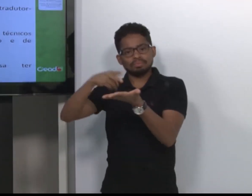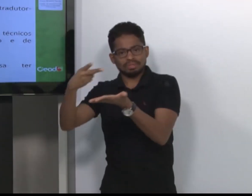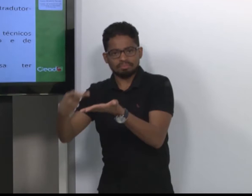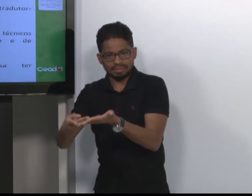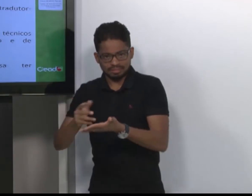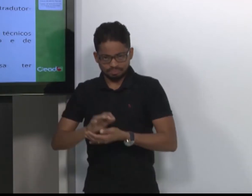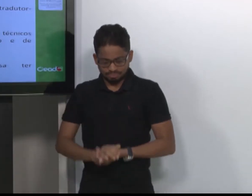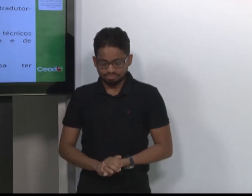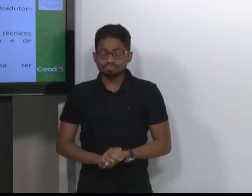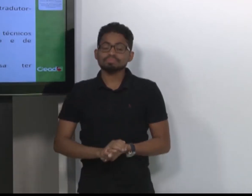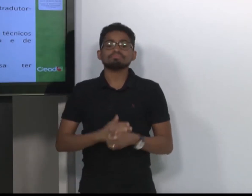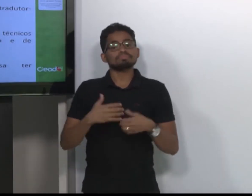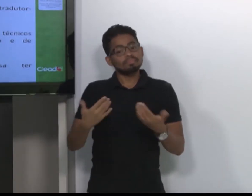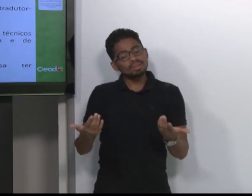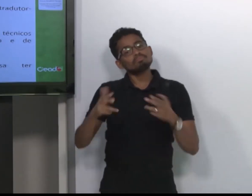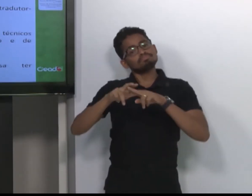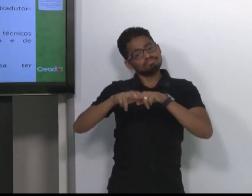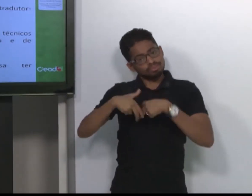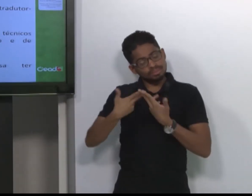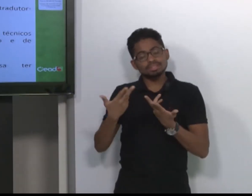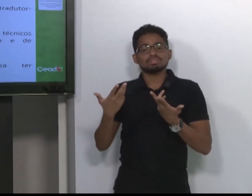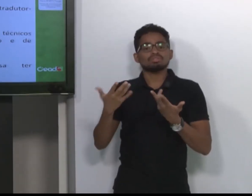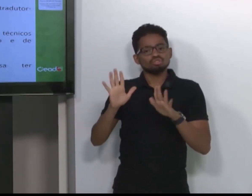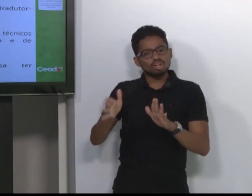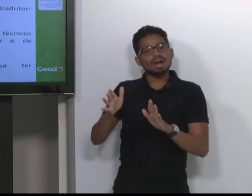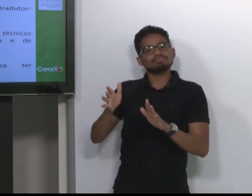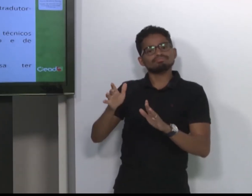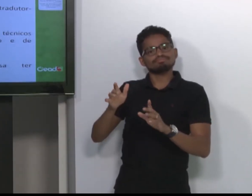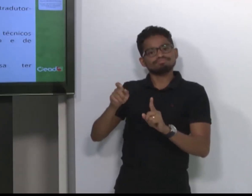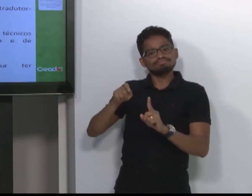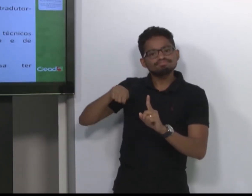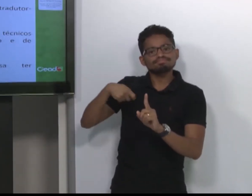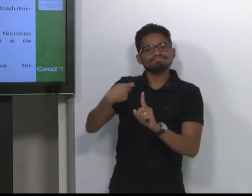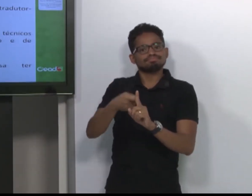possibilita que esse sujeito seja profissional intérprete.